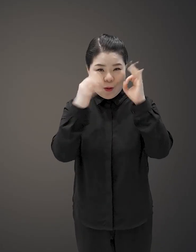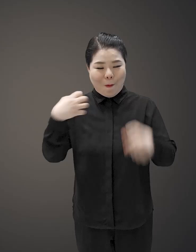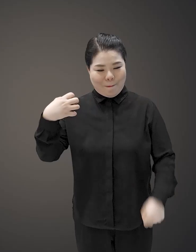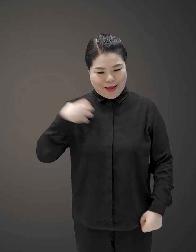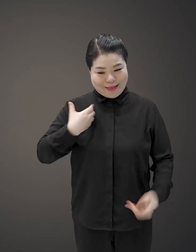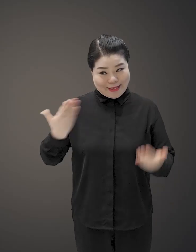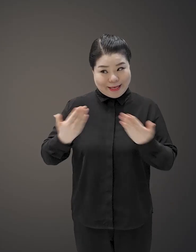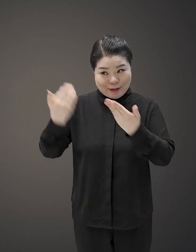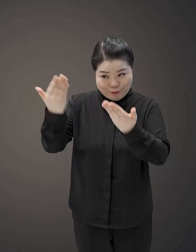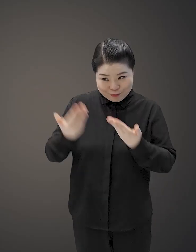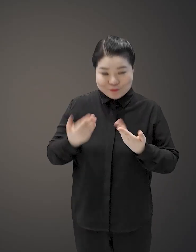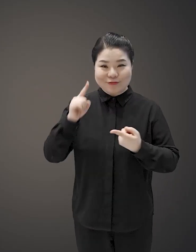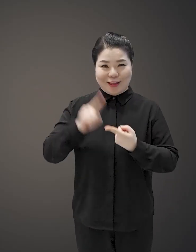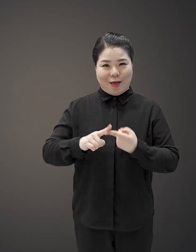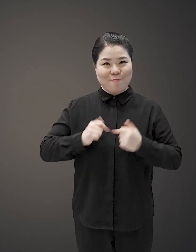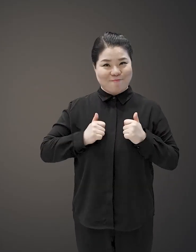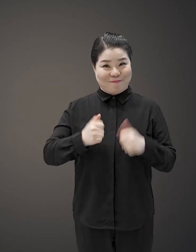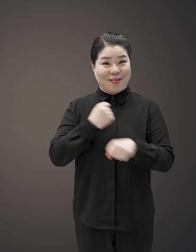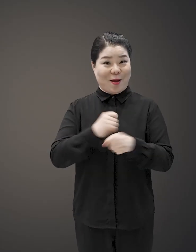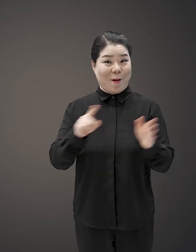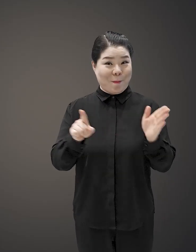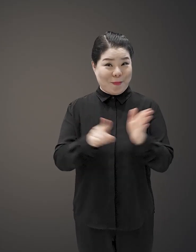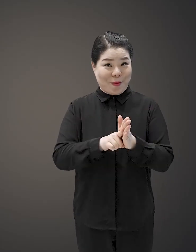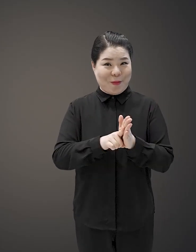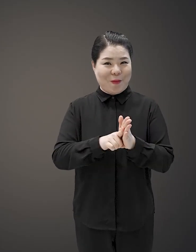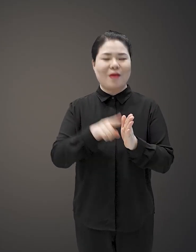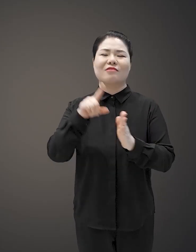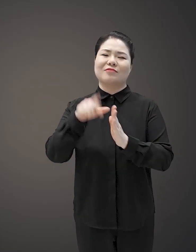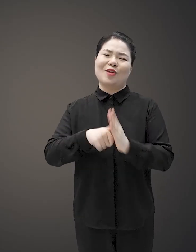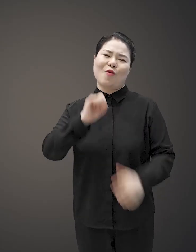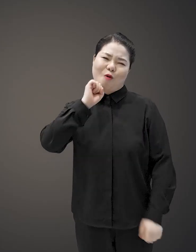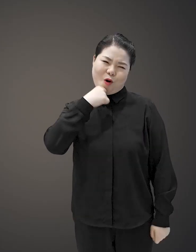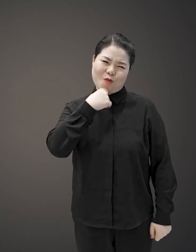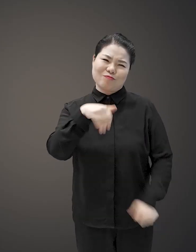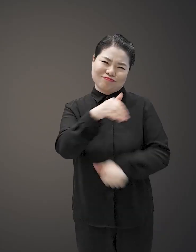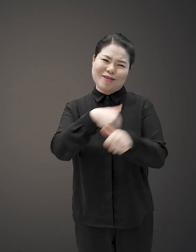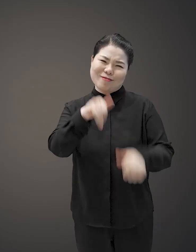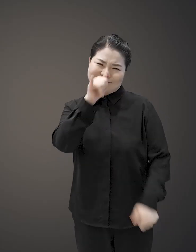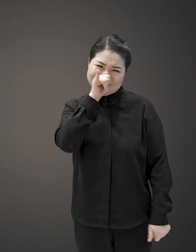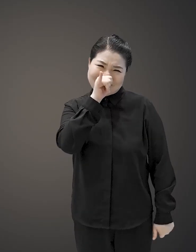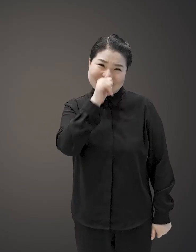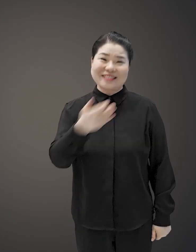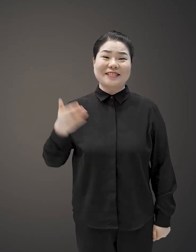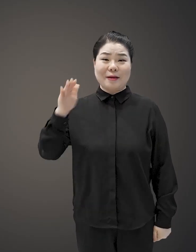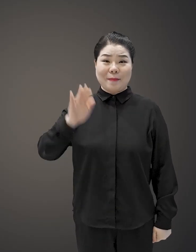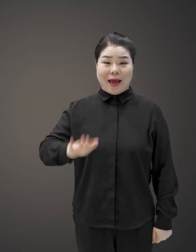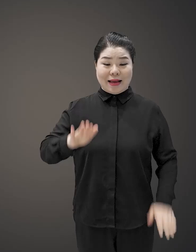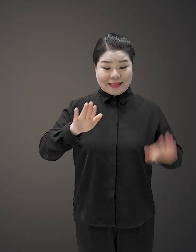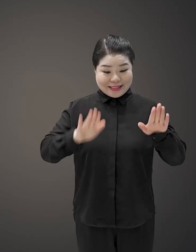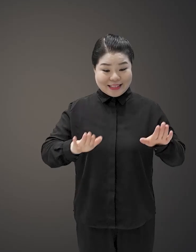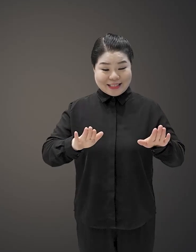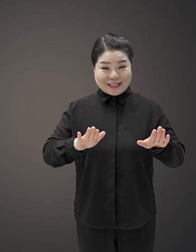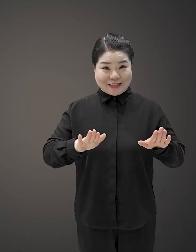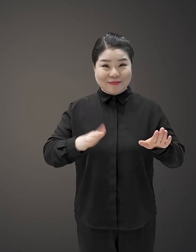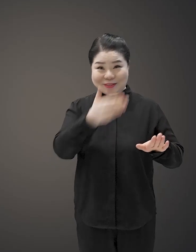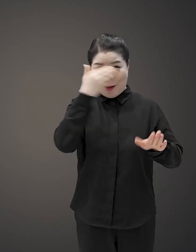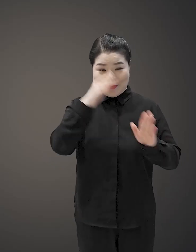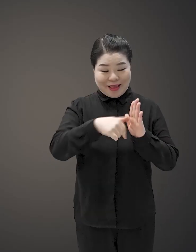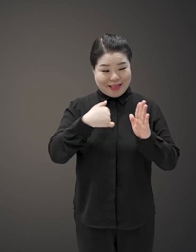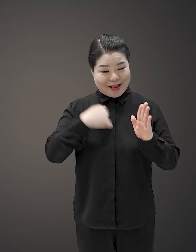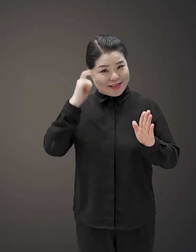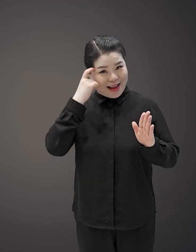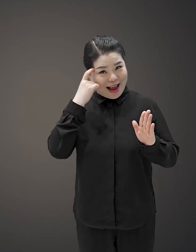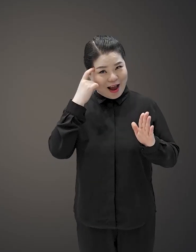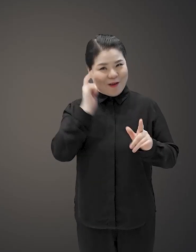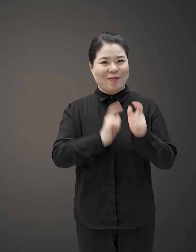다하면서 같은 일을 열심히 할 거라고 믿고 분명 그때도 어려운 일이 있고 힘든 일이 있겠지만 지금의 나를 생각하면서 좀